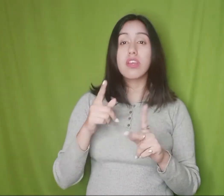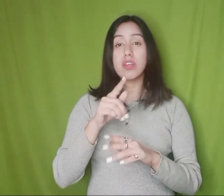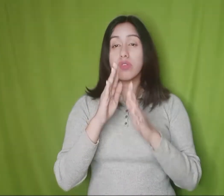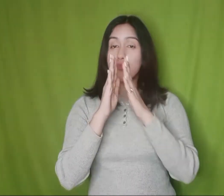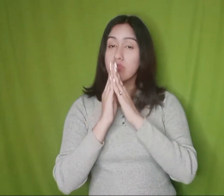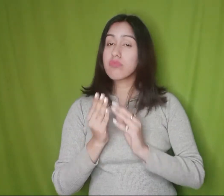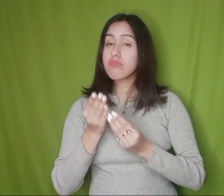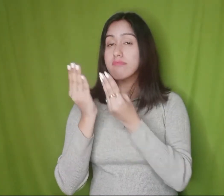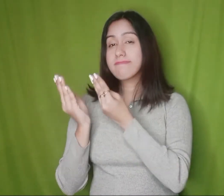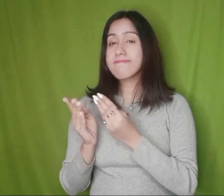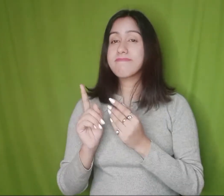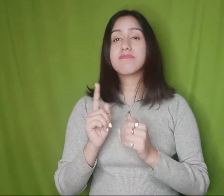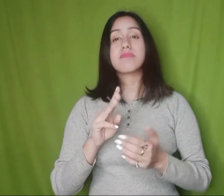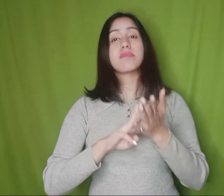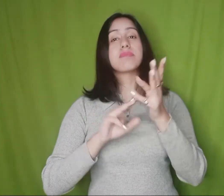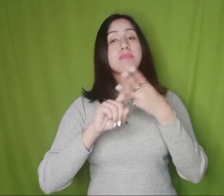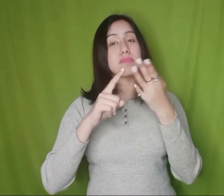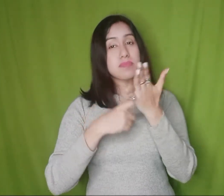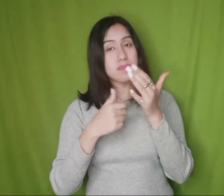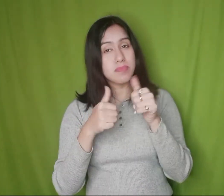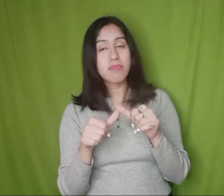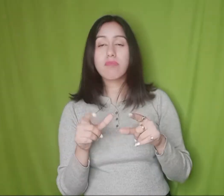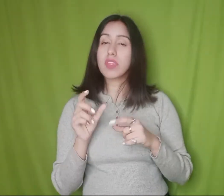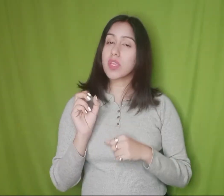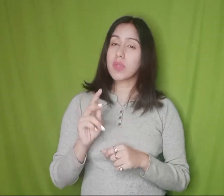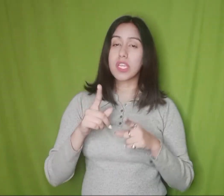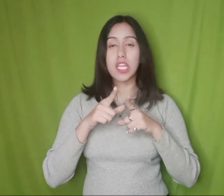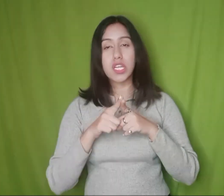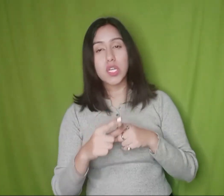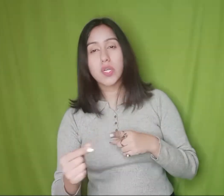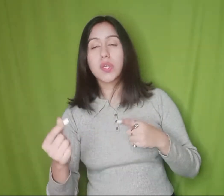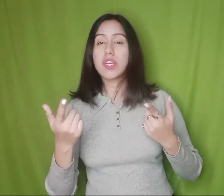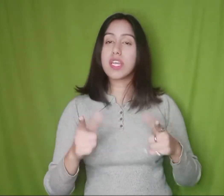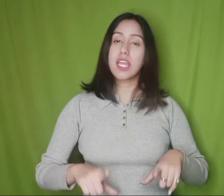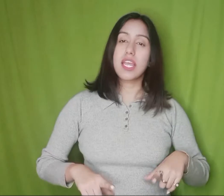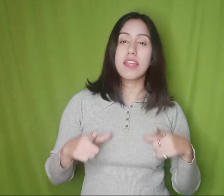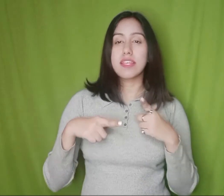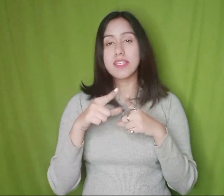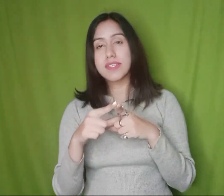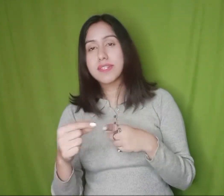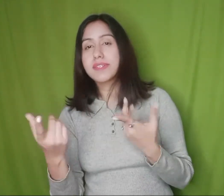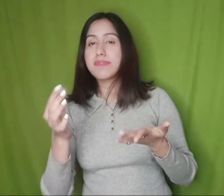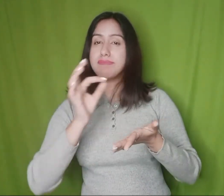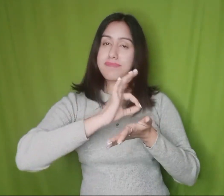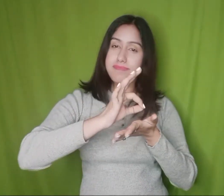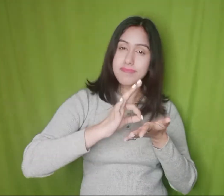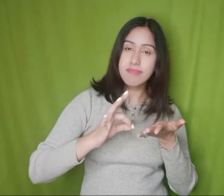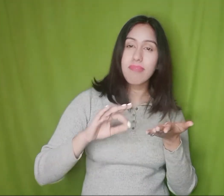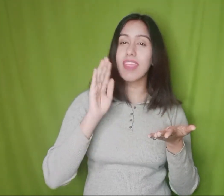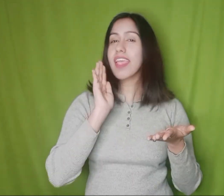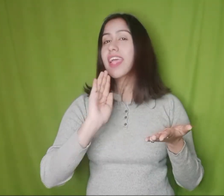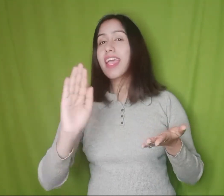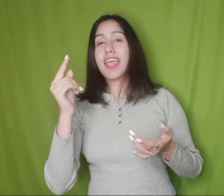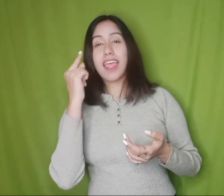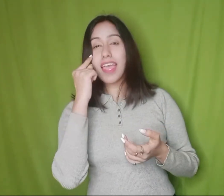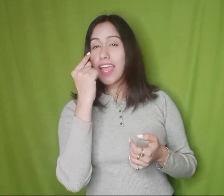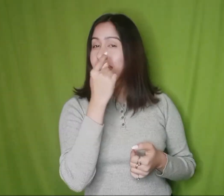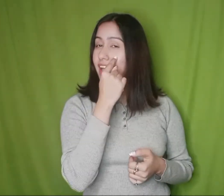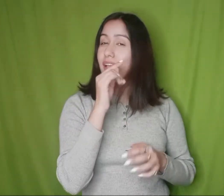ही होनी चाहिए। मीरा की गृहस्थी शुरू हो गई। भोजराज मीरा को बहुत पसंद करते थे। मीरा के